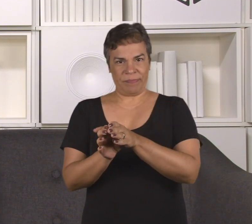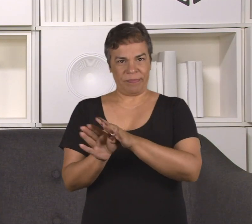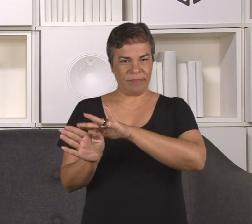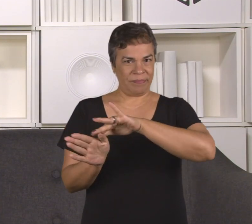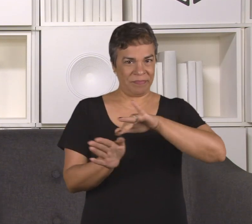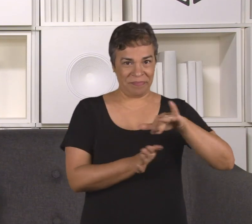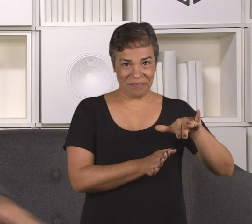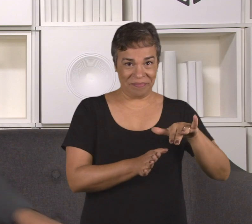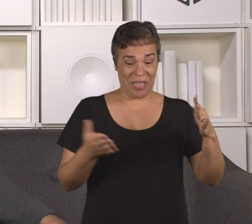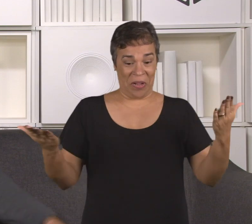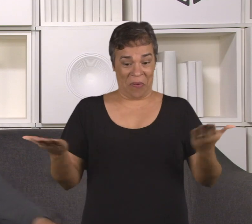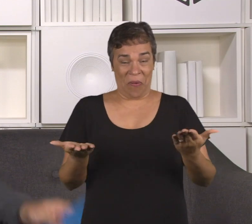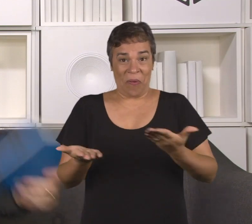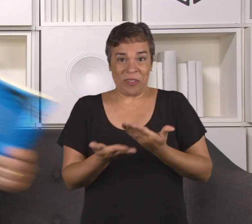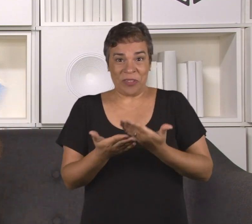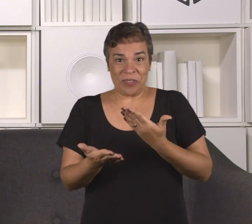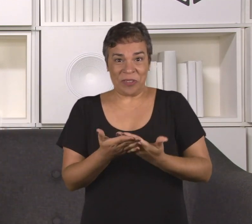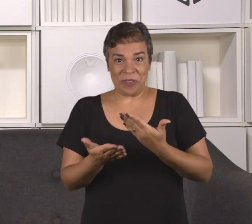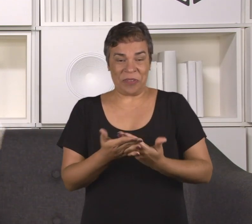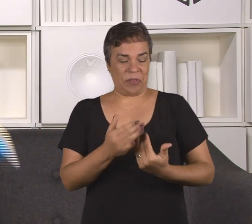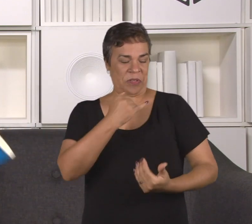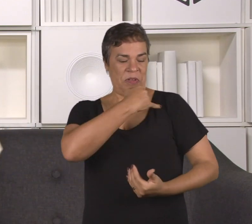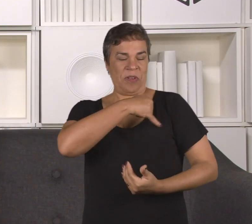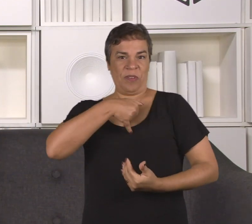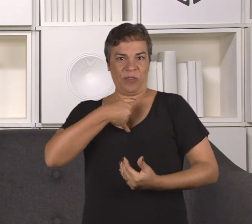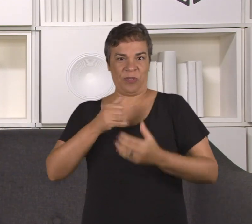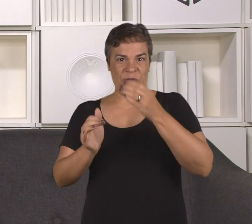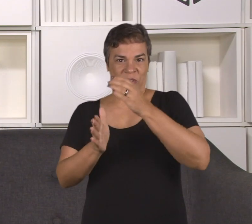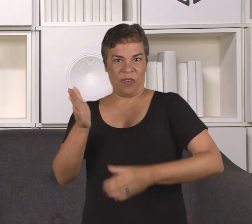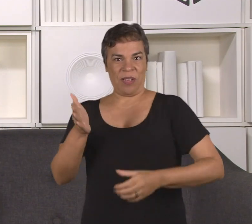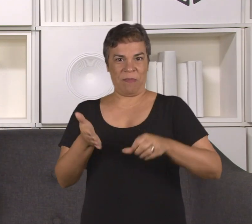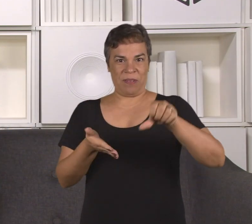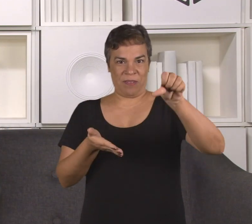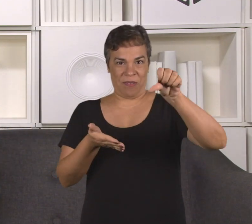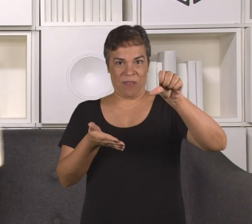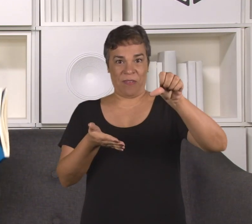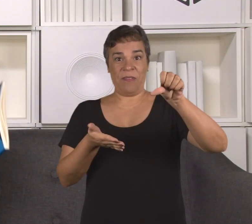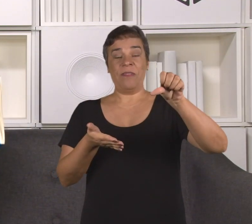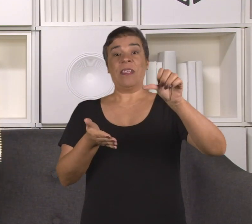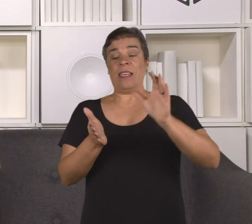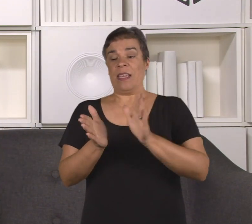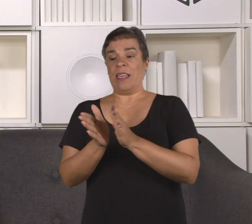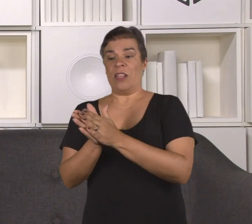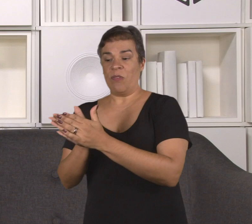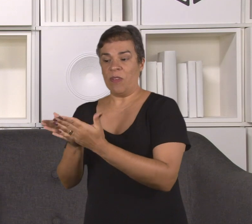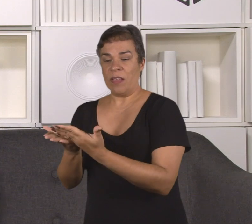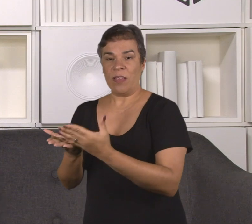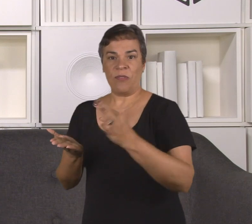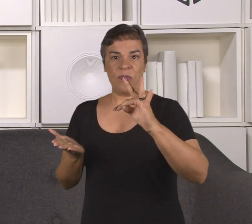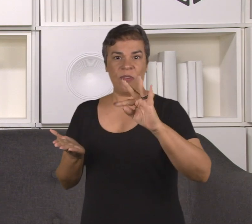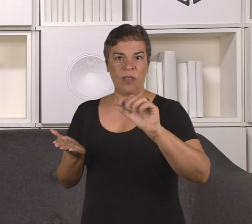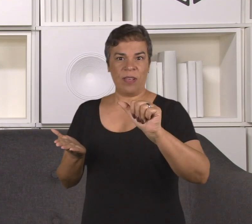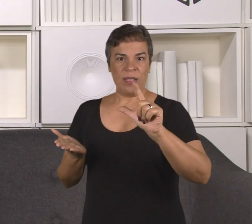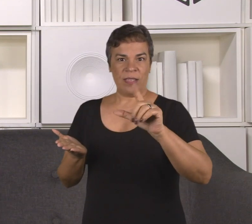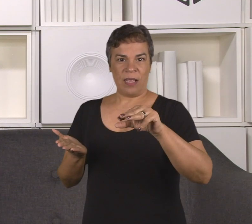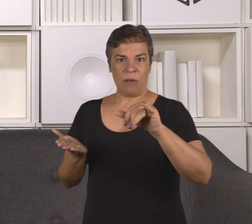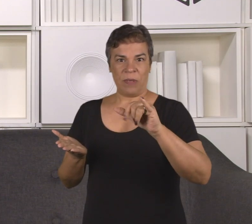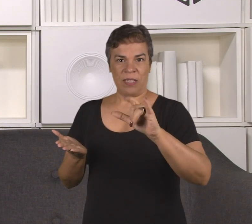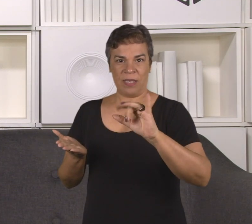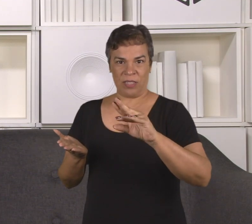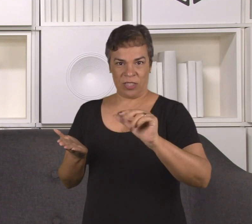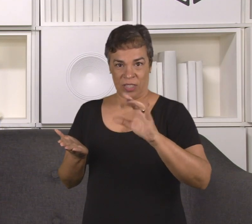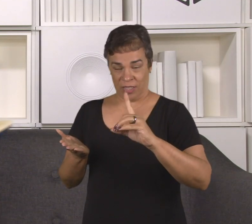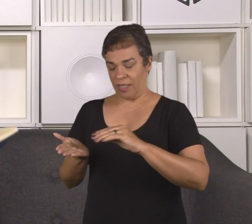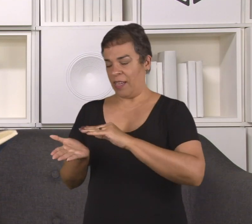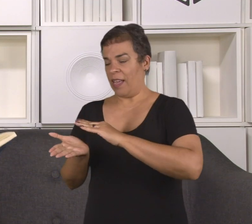do Evangelho de João, e nós estamos no episódio número 18 do Talmidim 52,